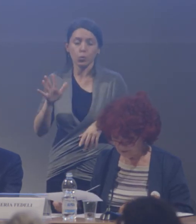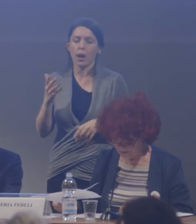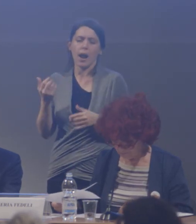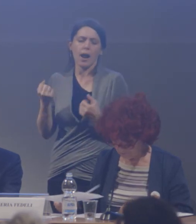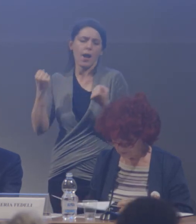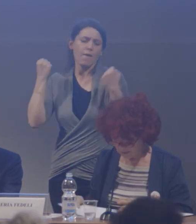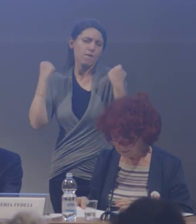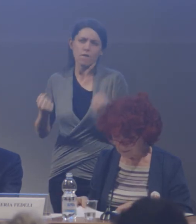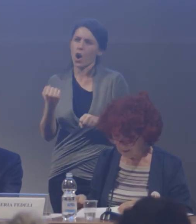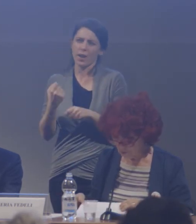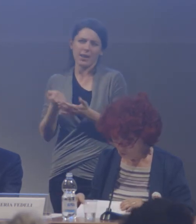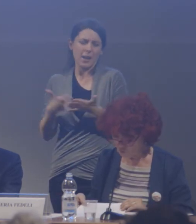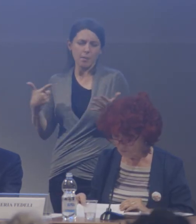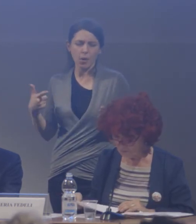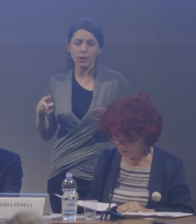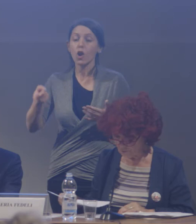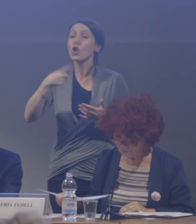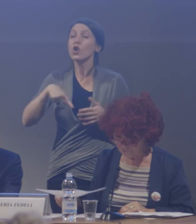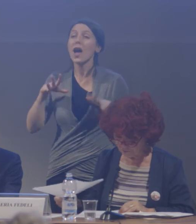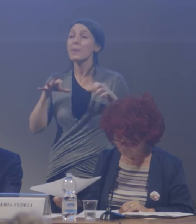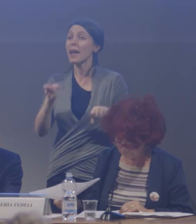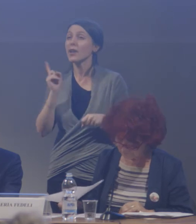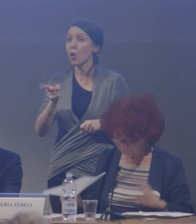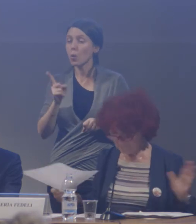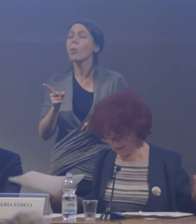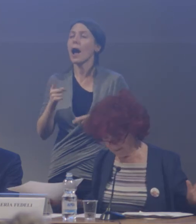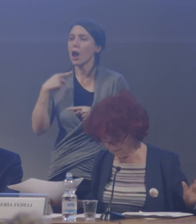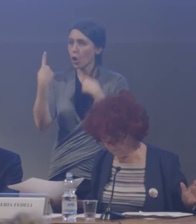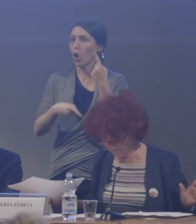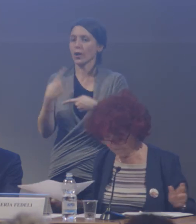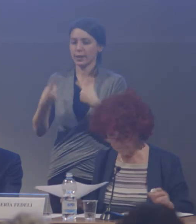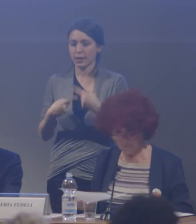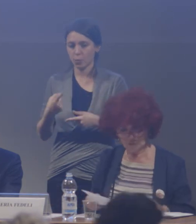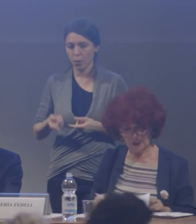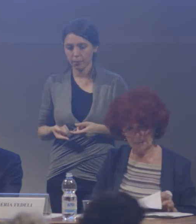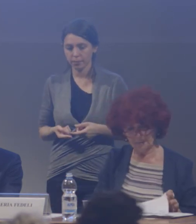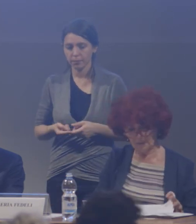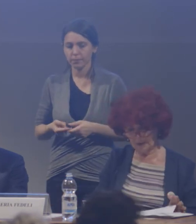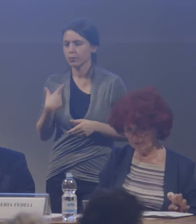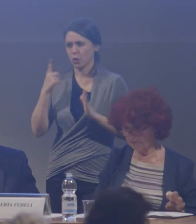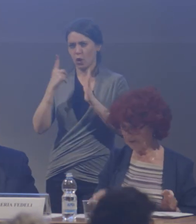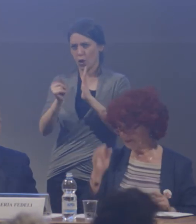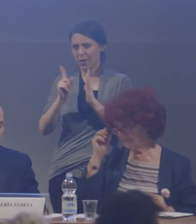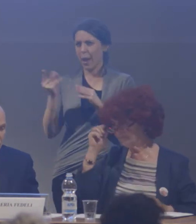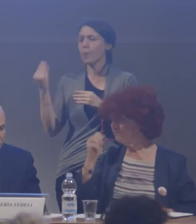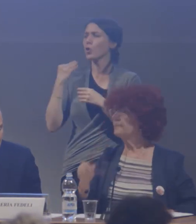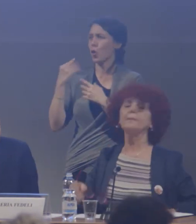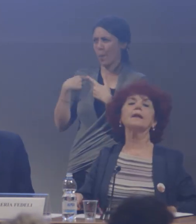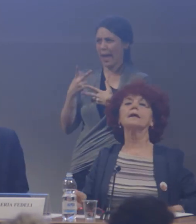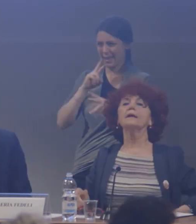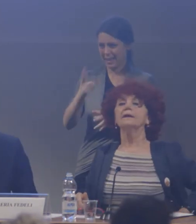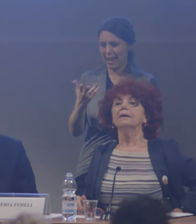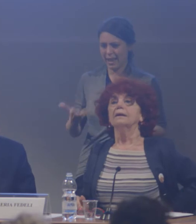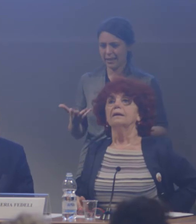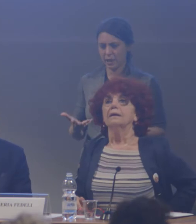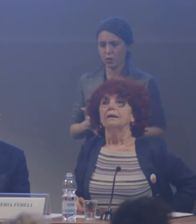profondamente importante. Il nostro impegno è quello di farlo vivere. Arrivo, non scappo alla domanda.